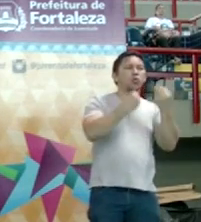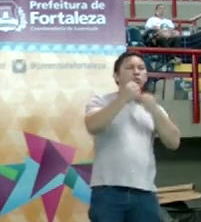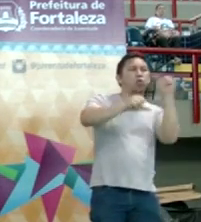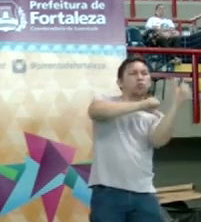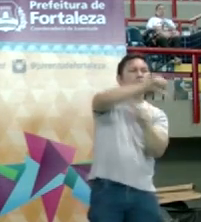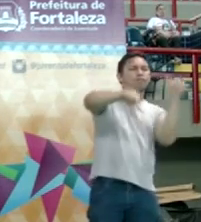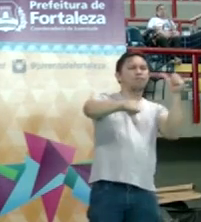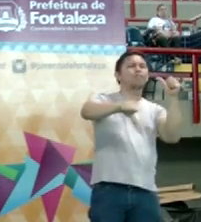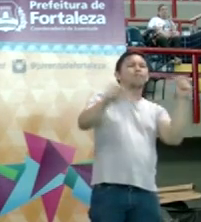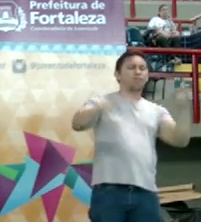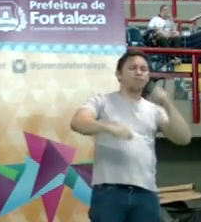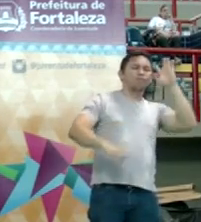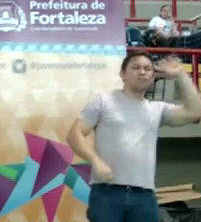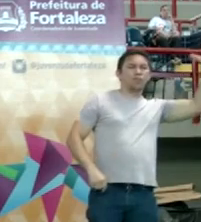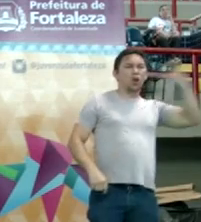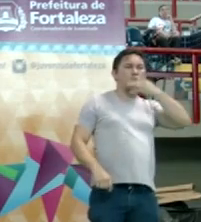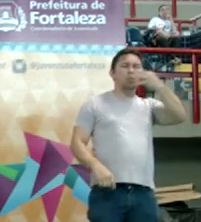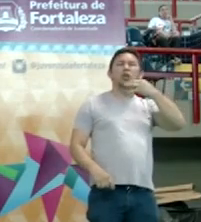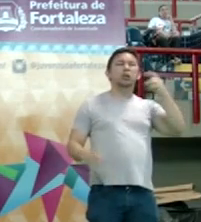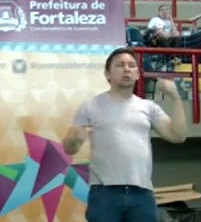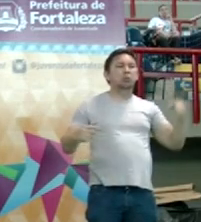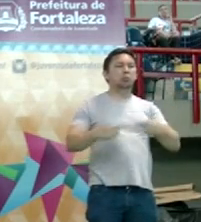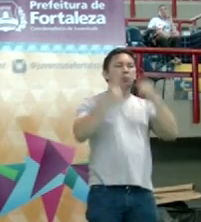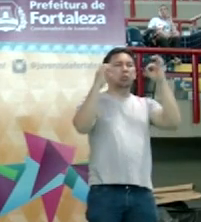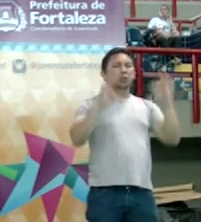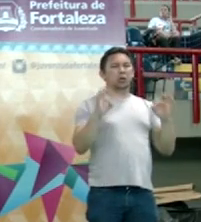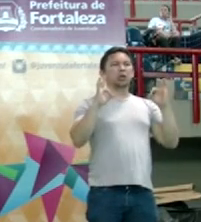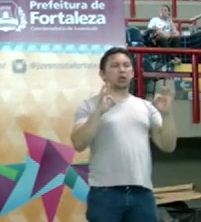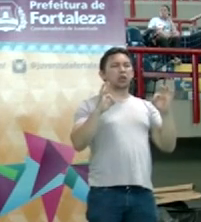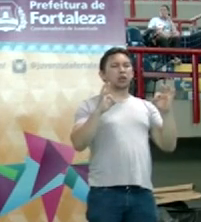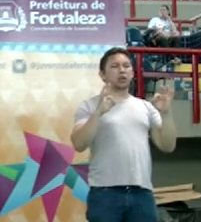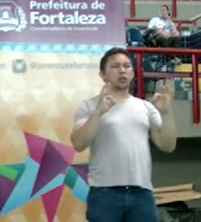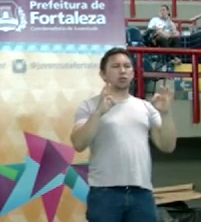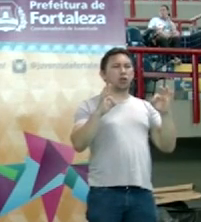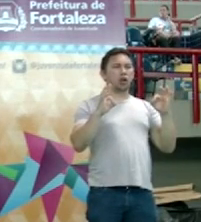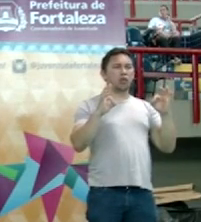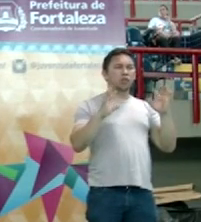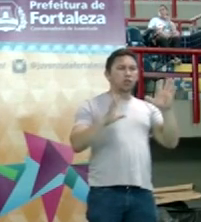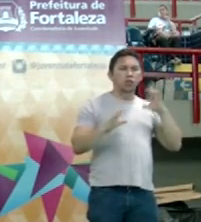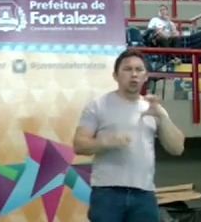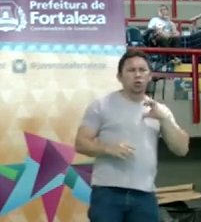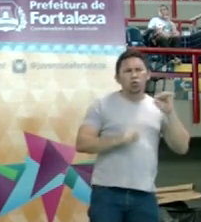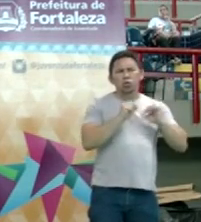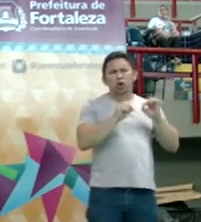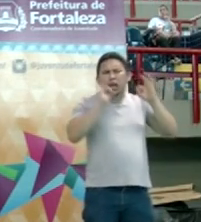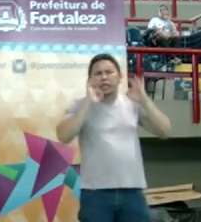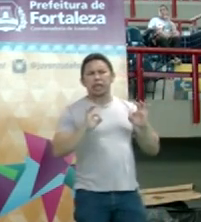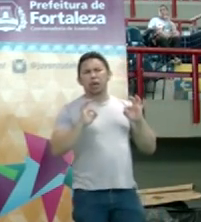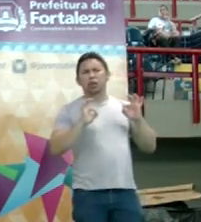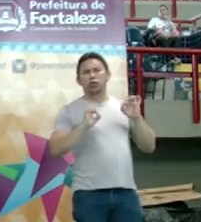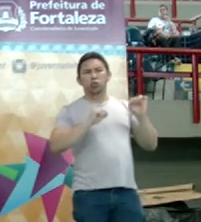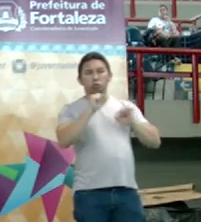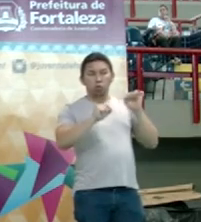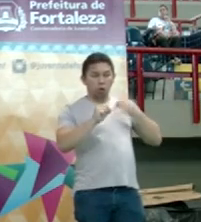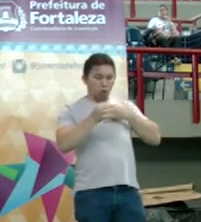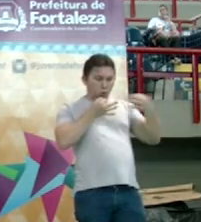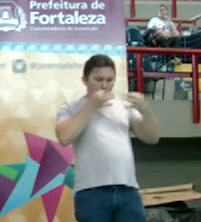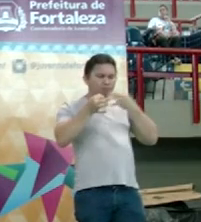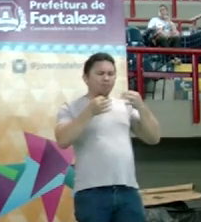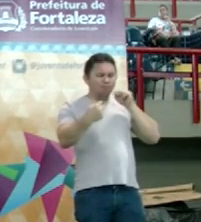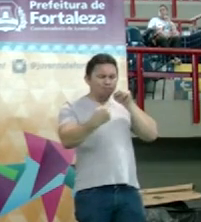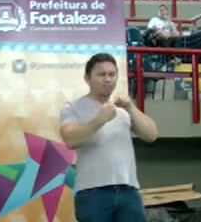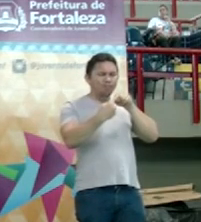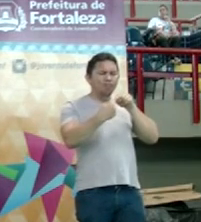convencer o outro de que a nossa opinião, ela é exequível. O que quer dizer exequível?